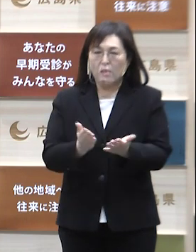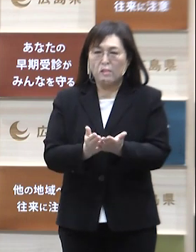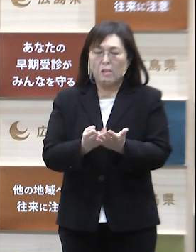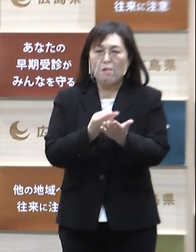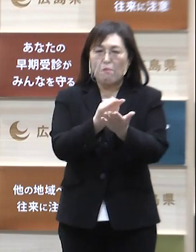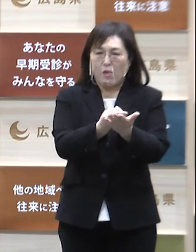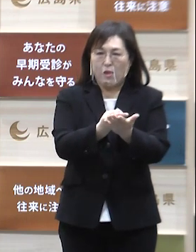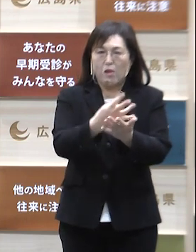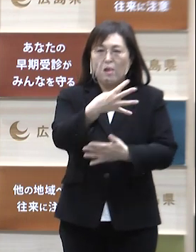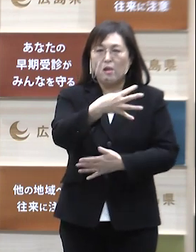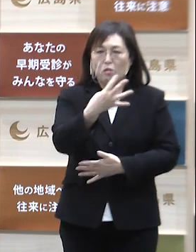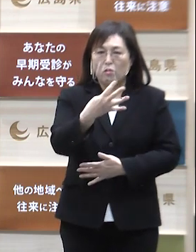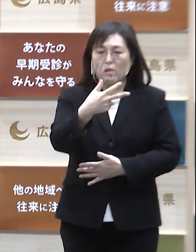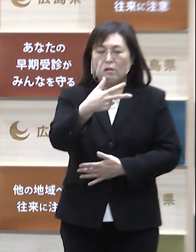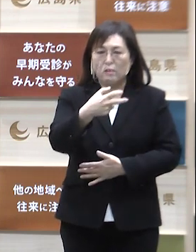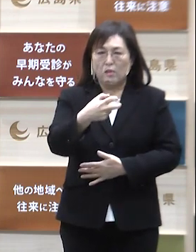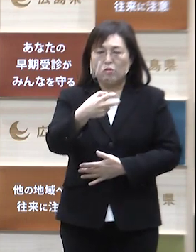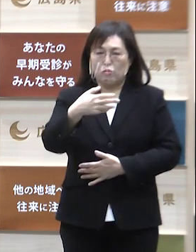が479床、